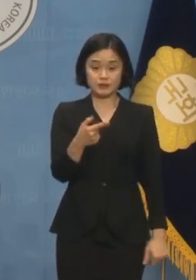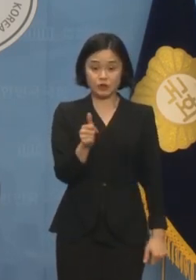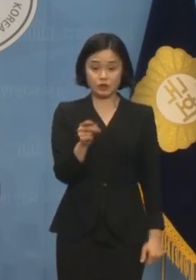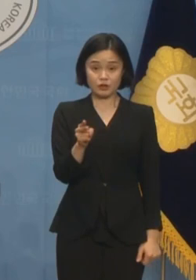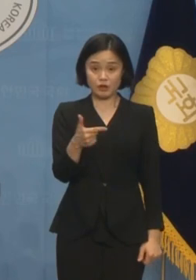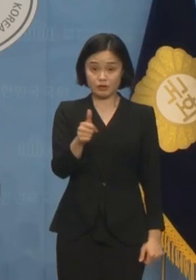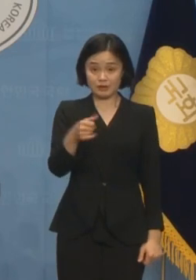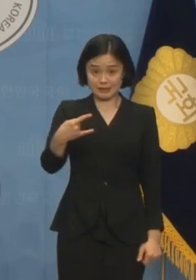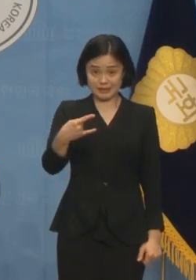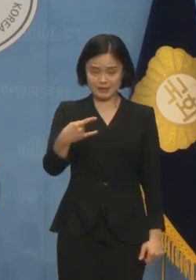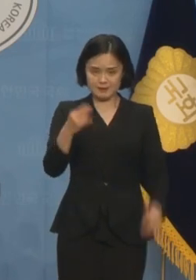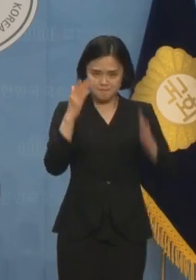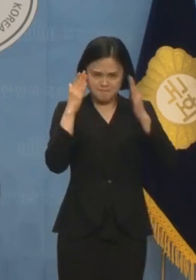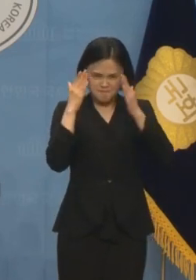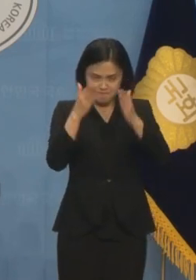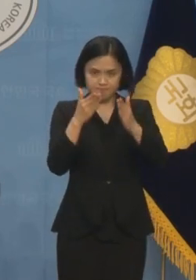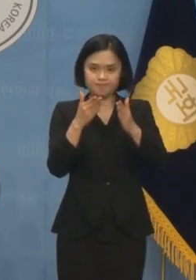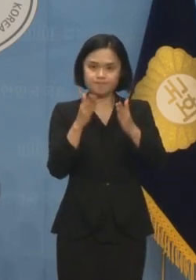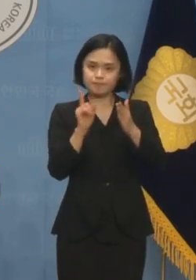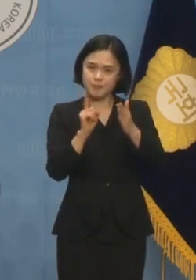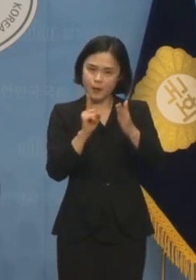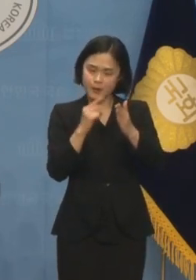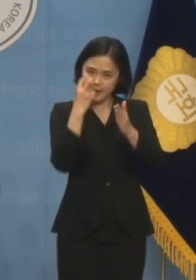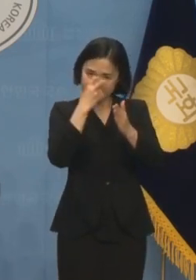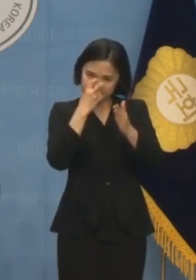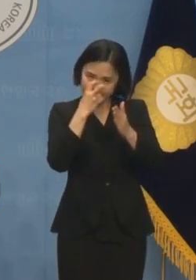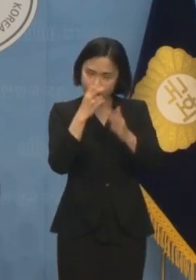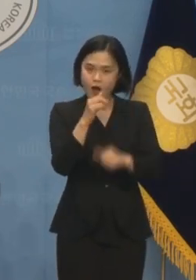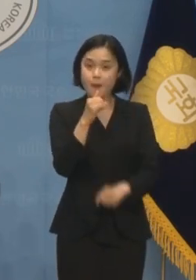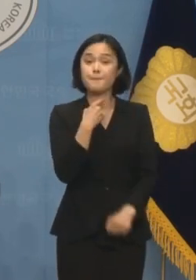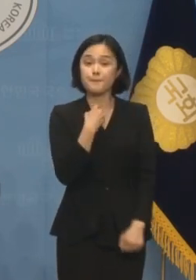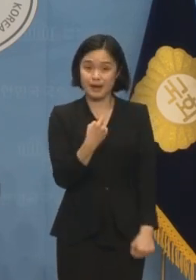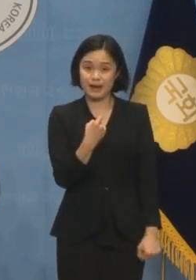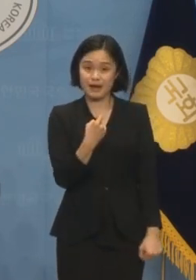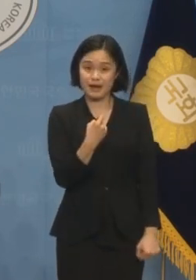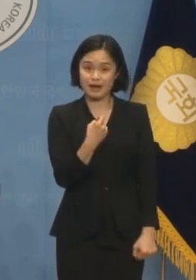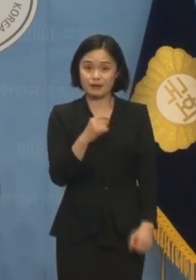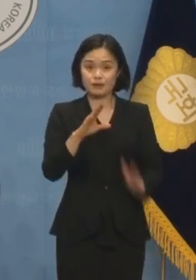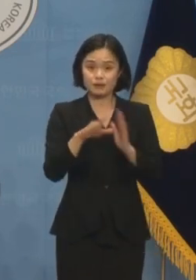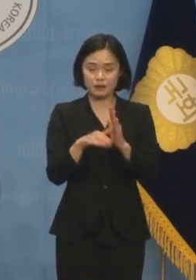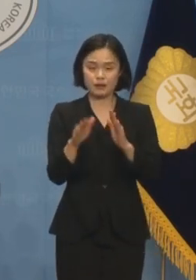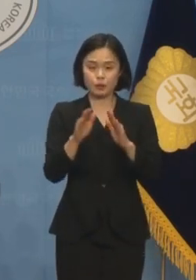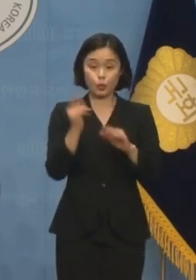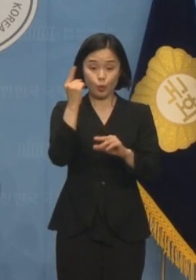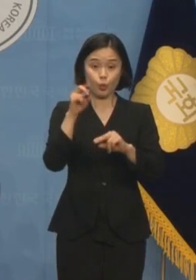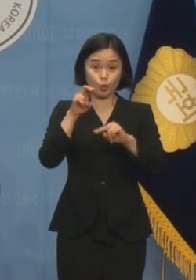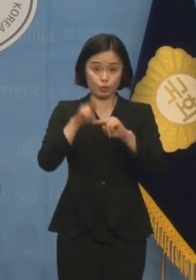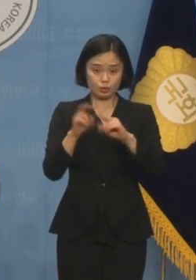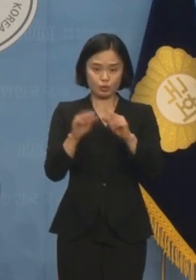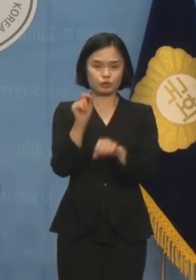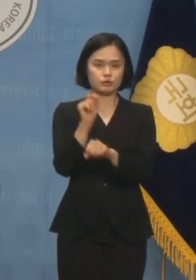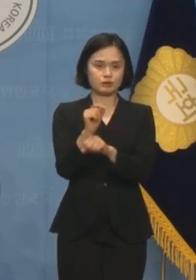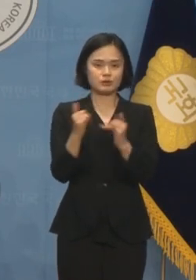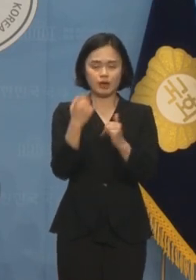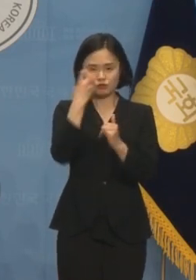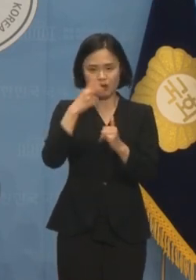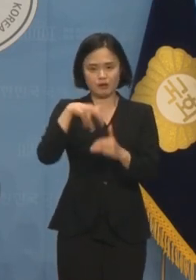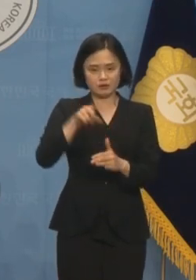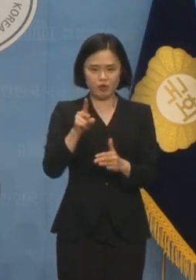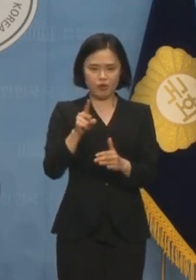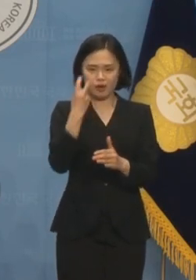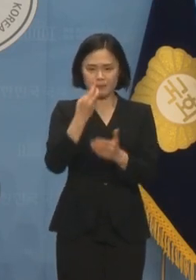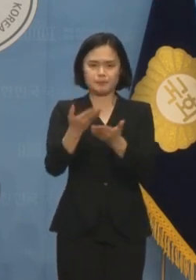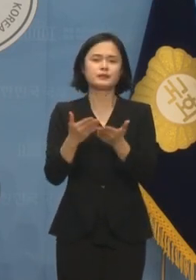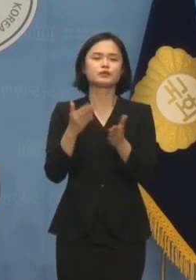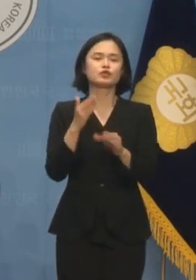국민권익위원장의 표적감사를 주도해 직권남용 등 혐의로 공수처의 수사를 받고 있기도 합니다. 그리고